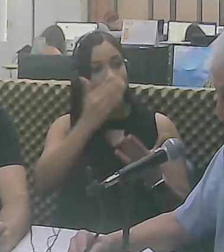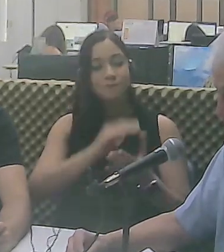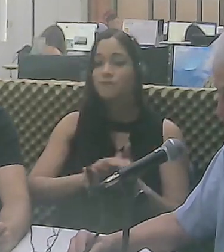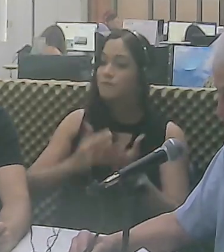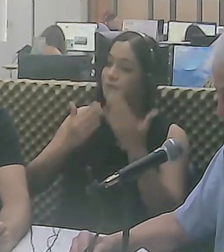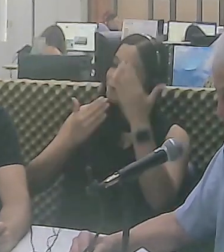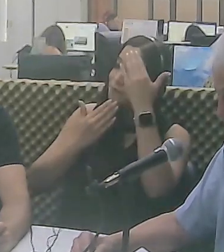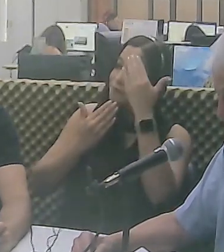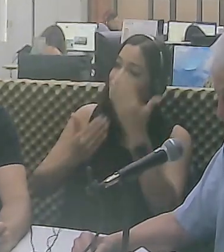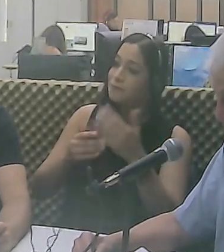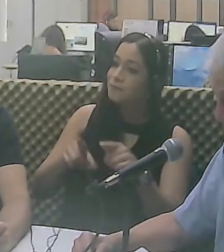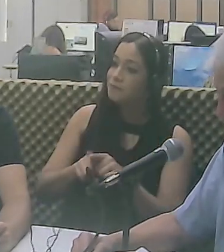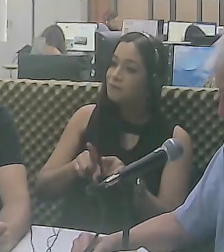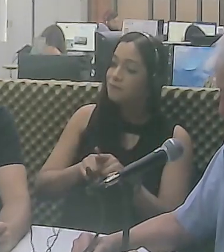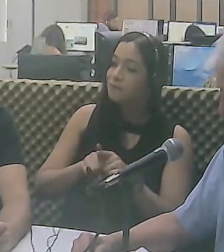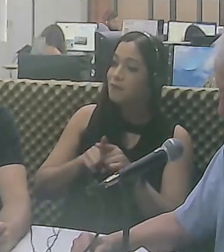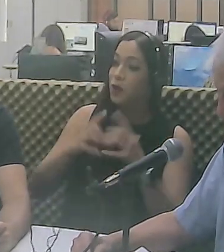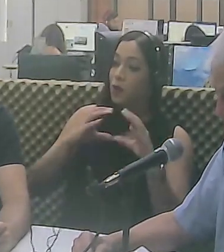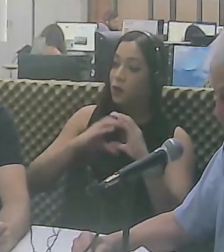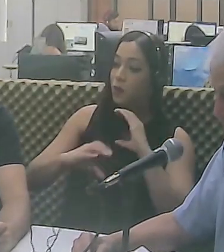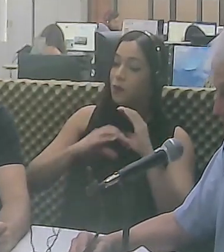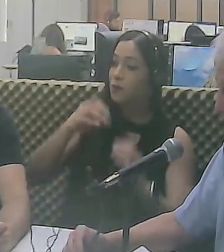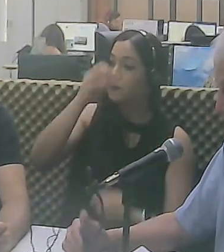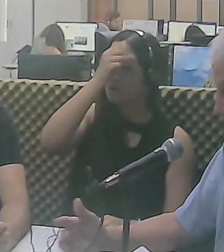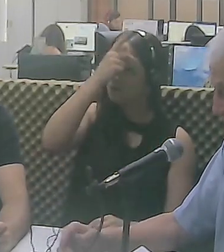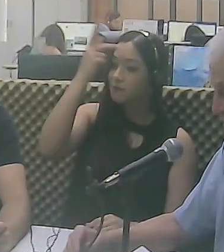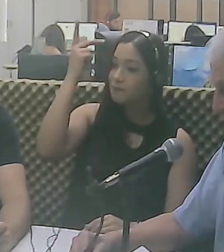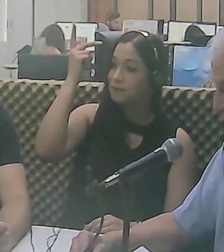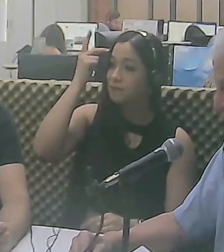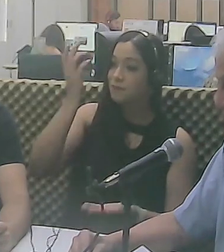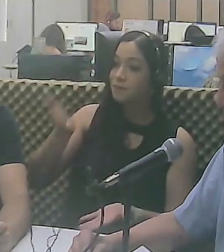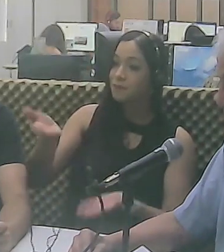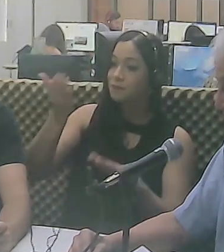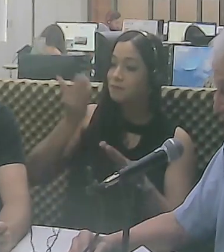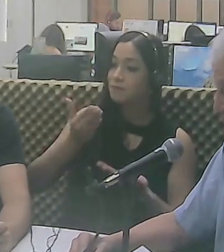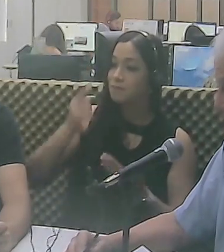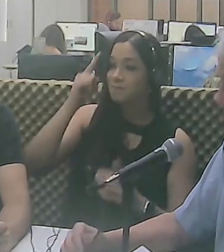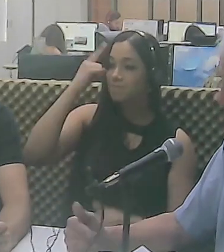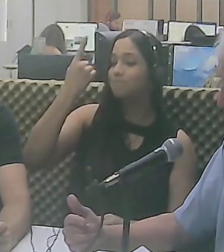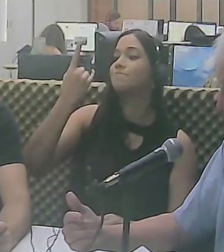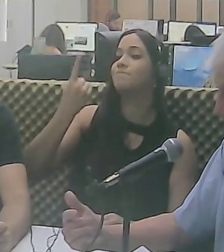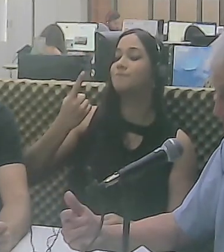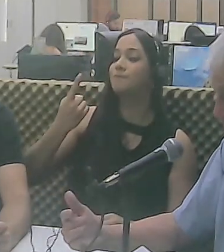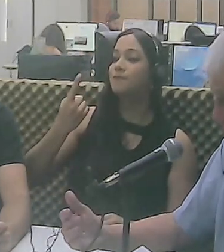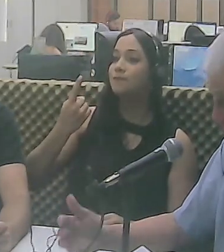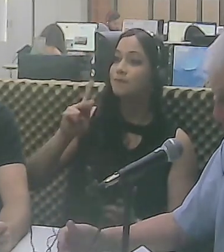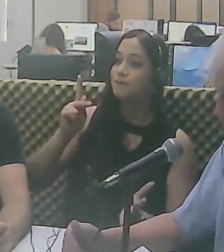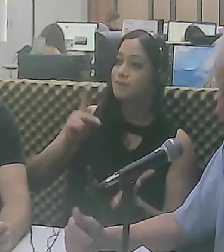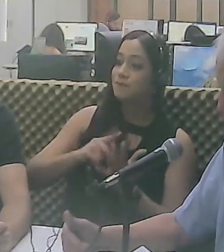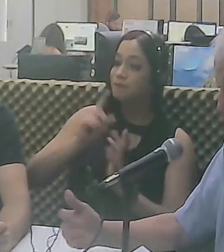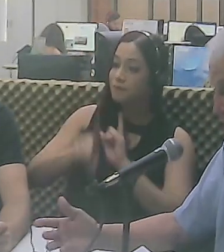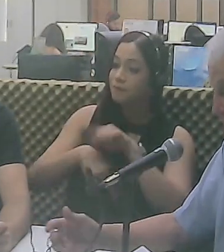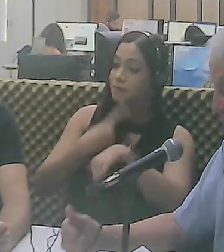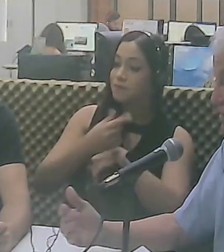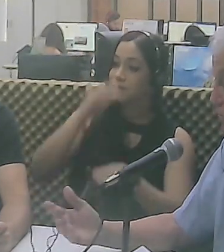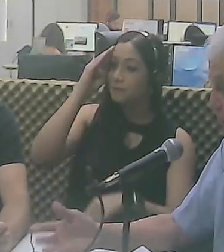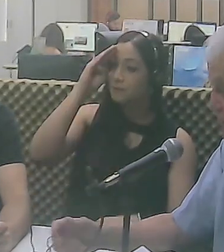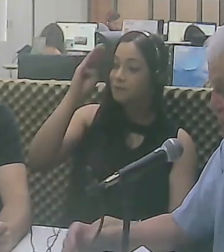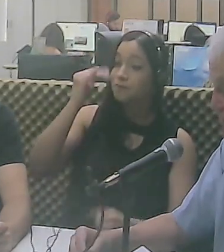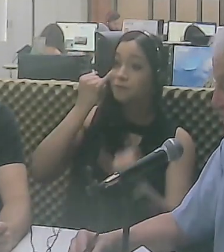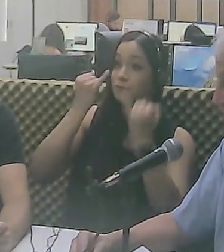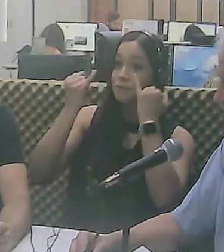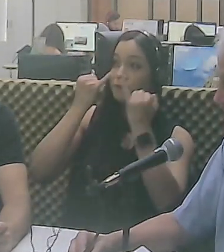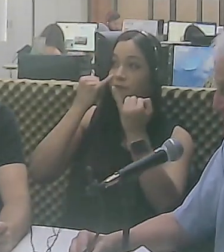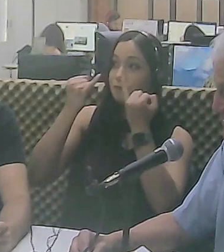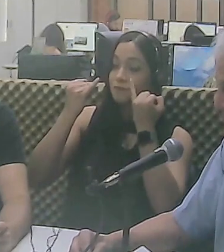aqui agradecer Fernanda e Assessoria de comunicação da Prefeitura de trazer aí essas ideias essas inovações e principalmente as